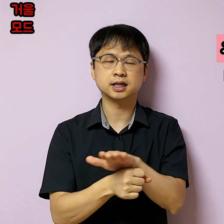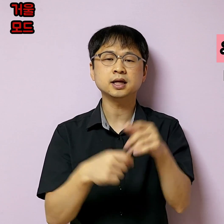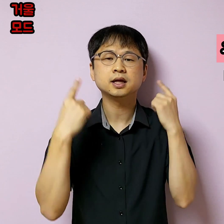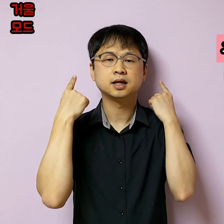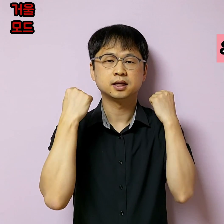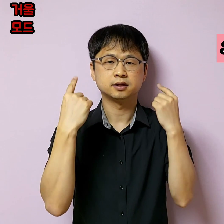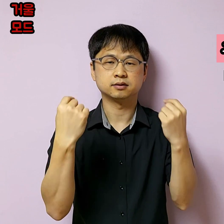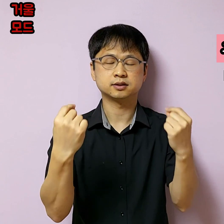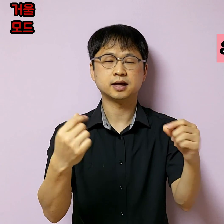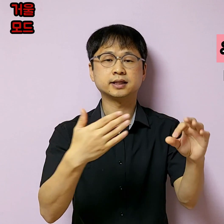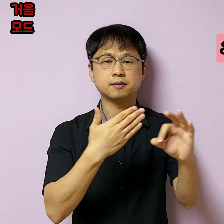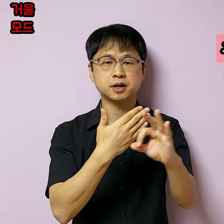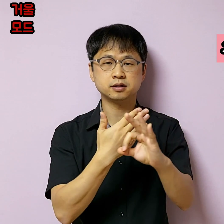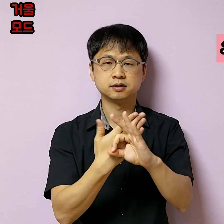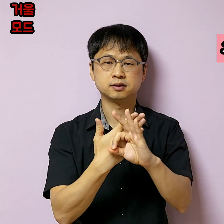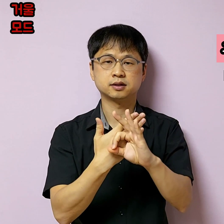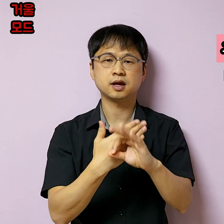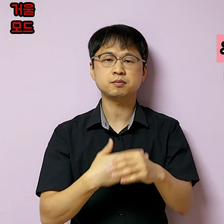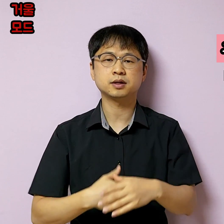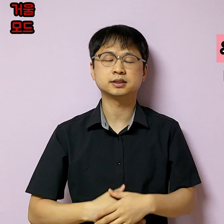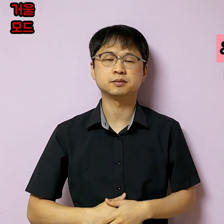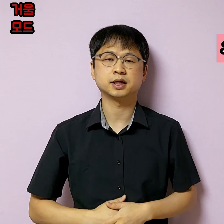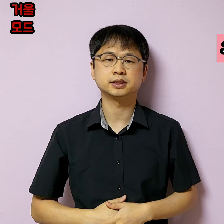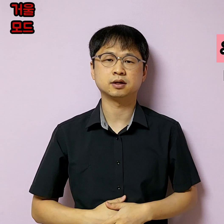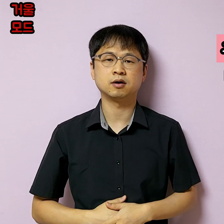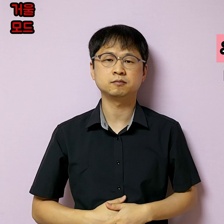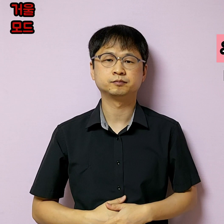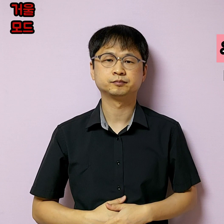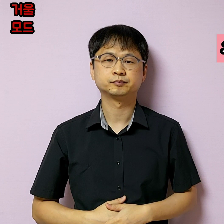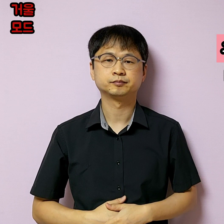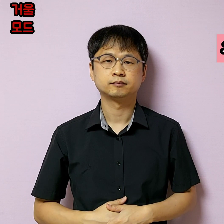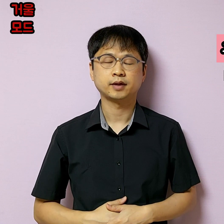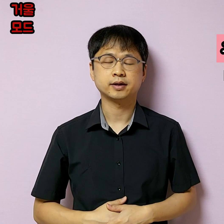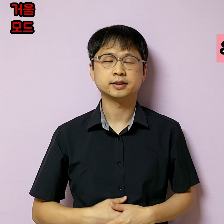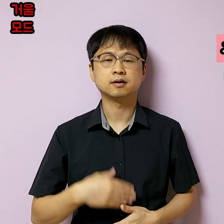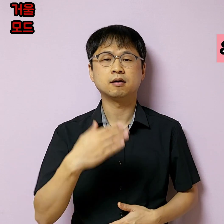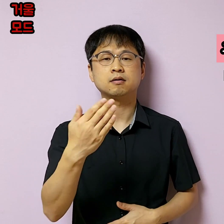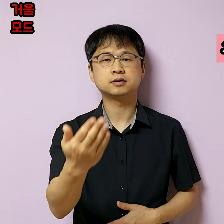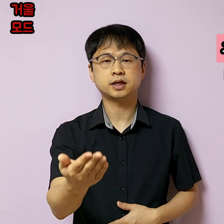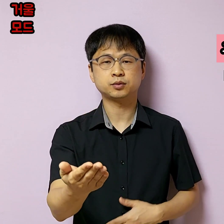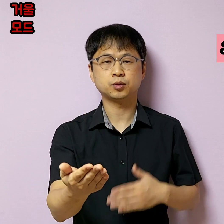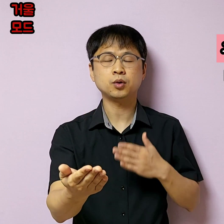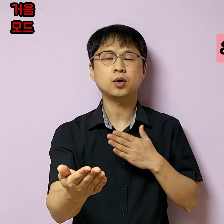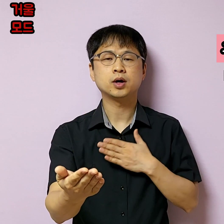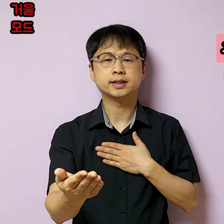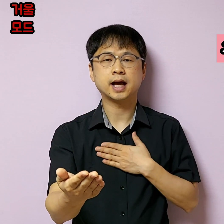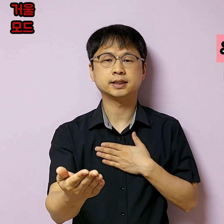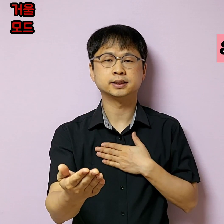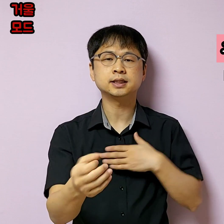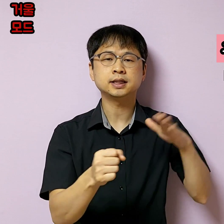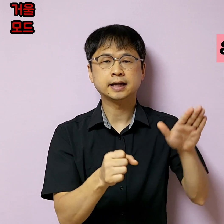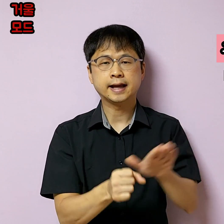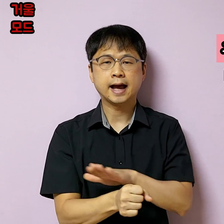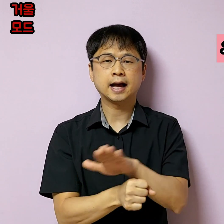사랑이 여전하다면 이렇게 표현하시면 되겠죠. 네, 그래서 그대도 나를